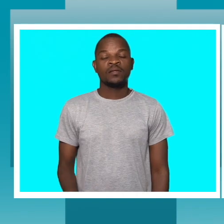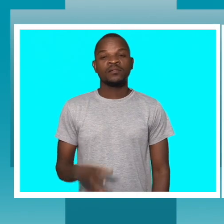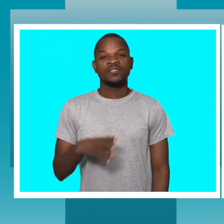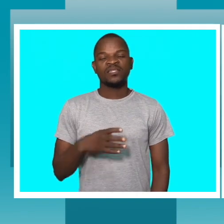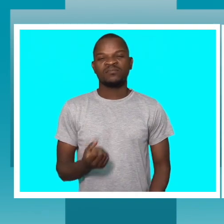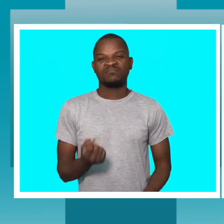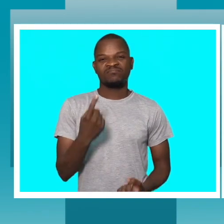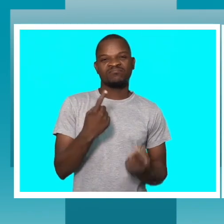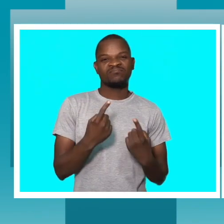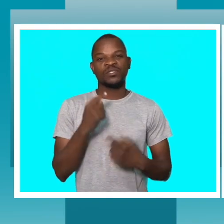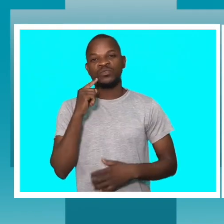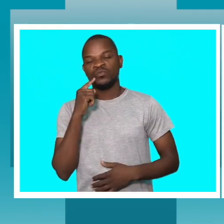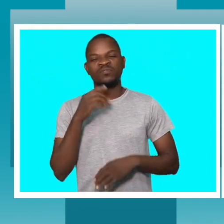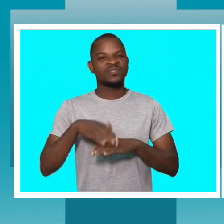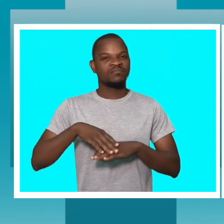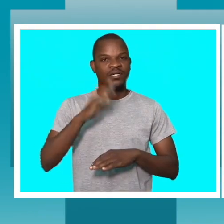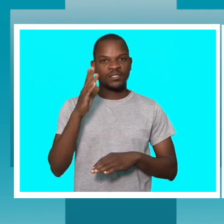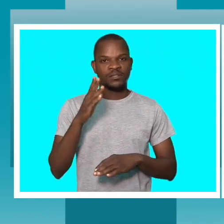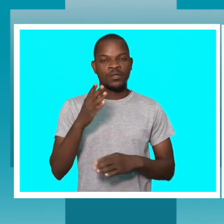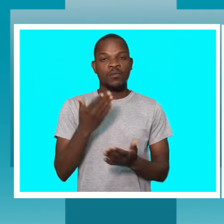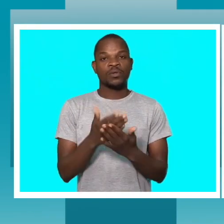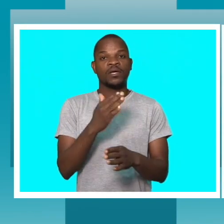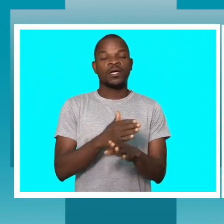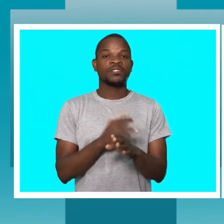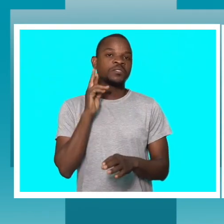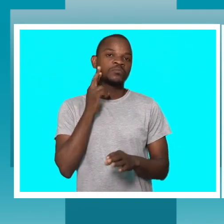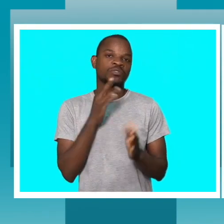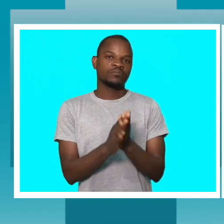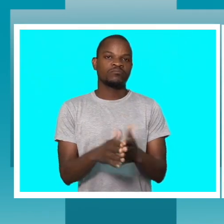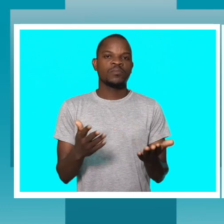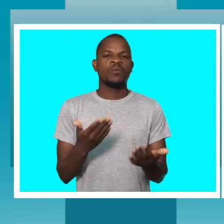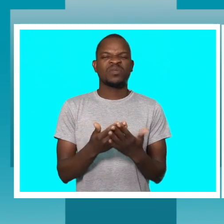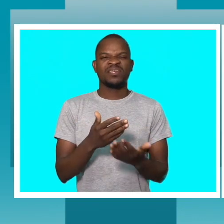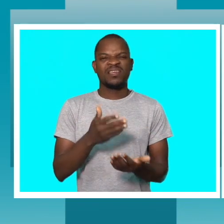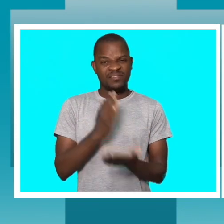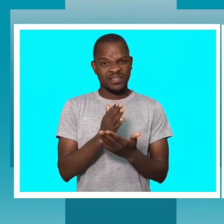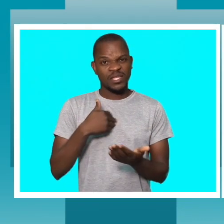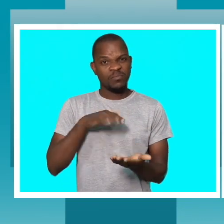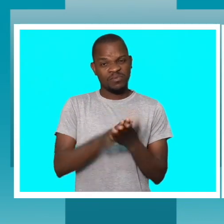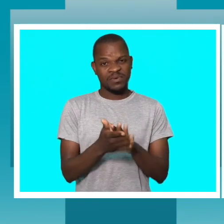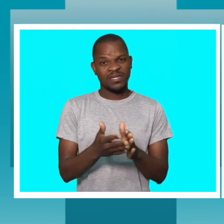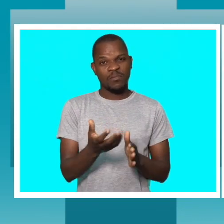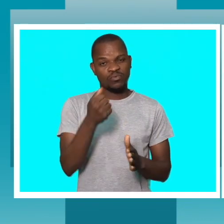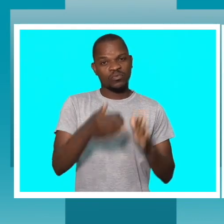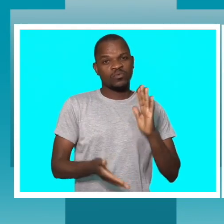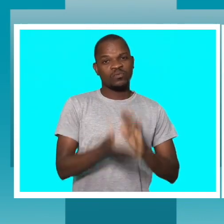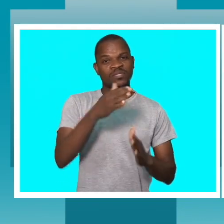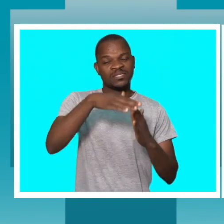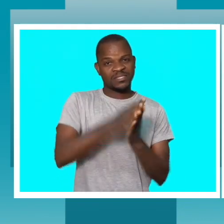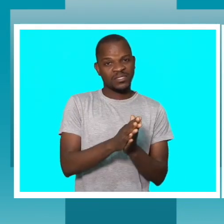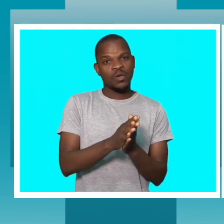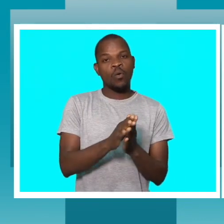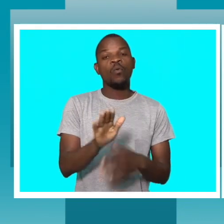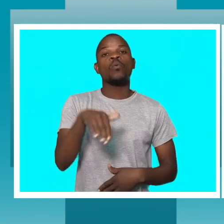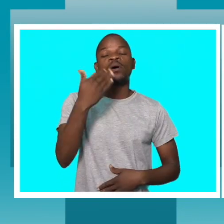Uma das questões que mais me apontam, ou que ainda não tinha resposta, é será que estou preparada para o sexo? E quando eu posso